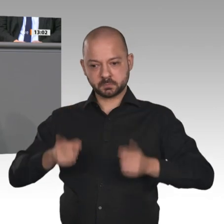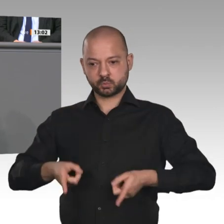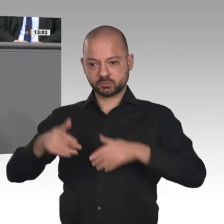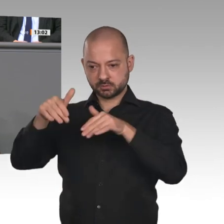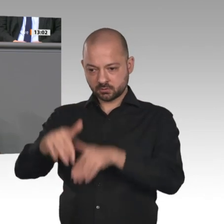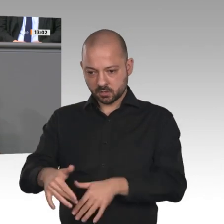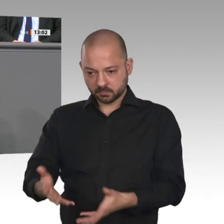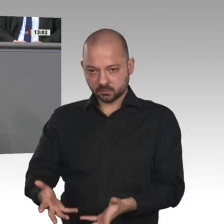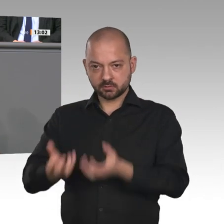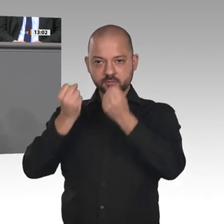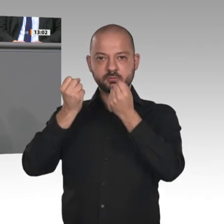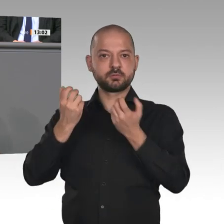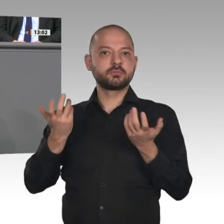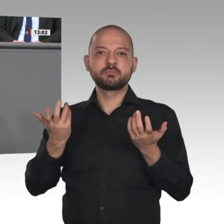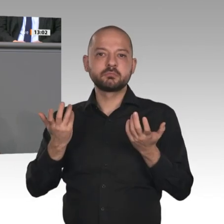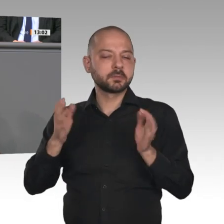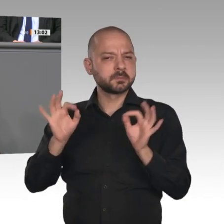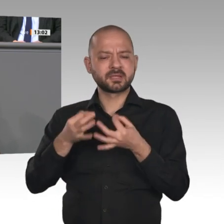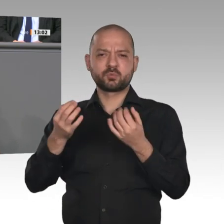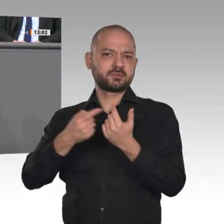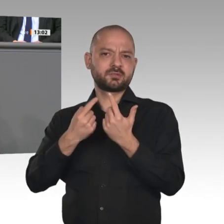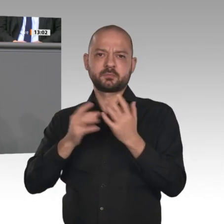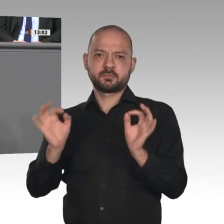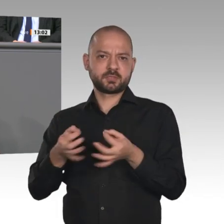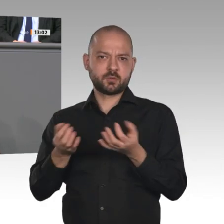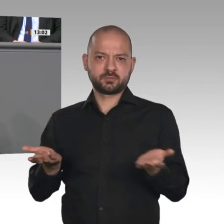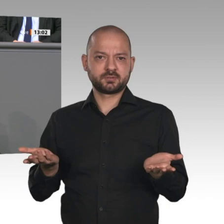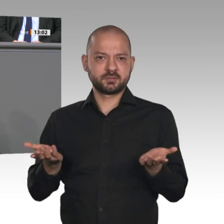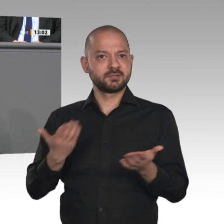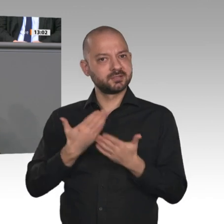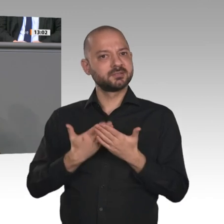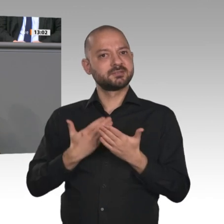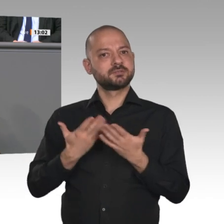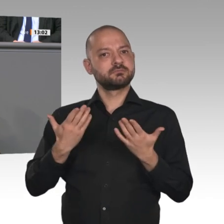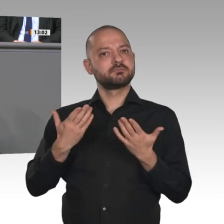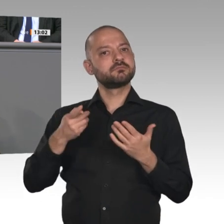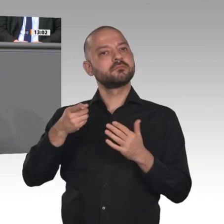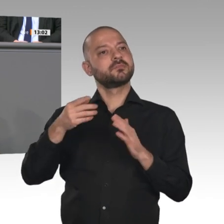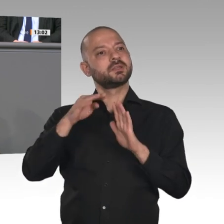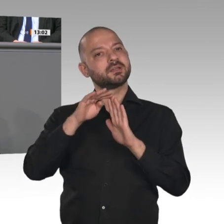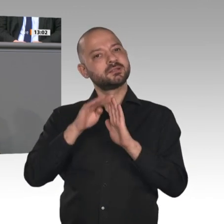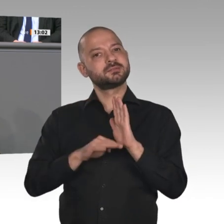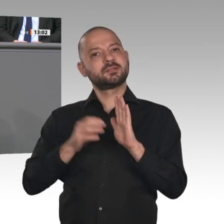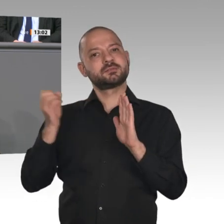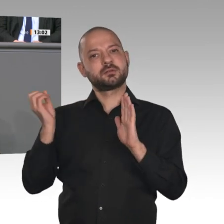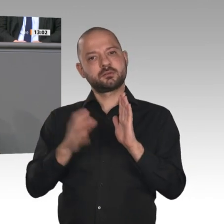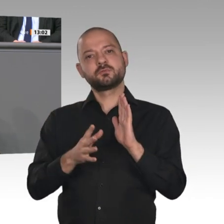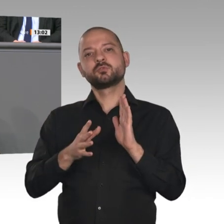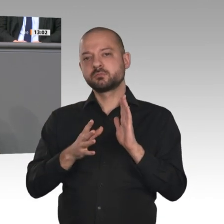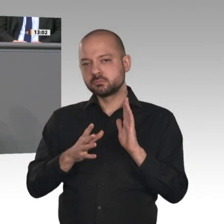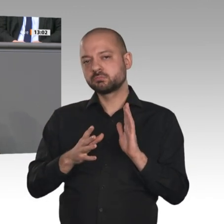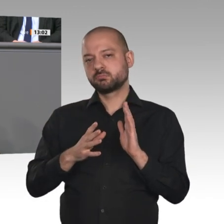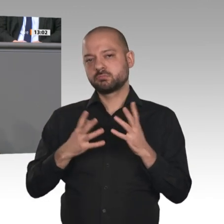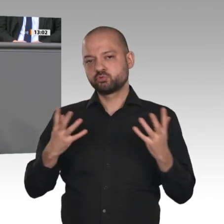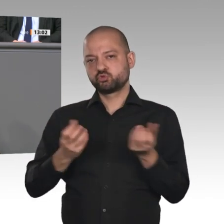nachzuweisen. Das ist jener Antrag, der genau jenen Zustand lückenlos und ohne weitere Voraussetzungen wiederherstellt,